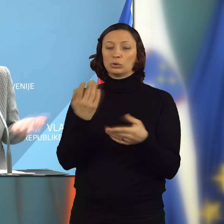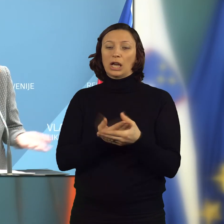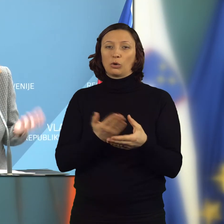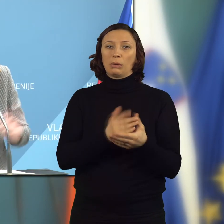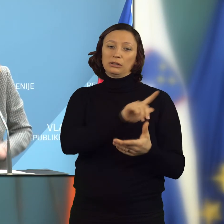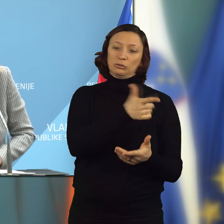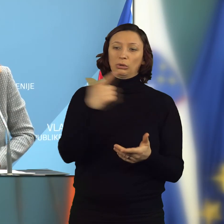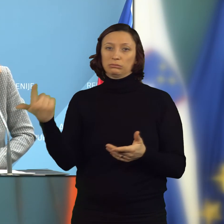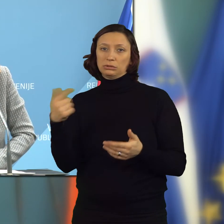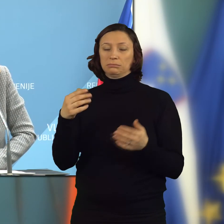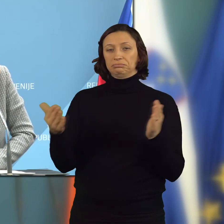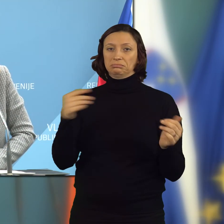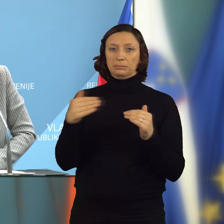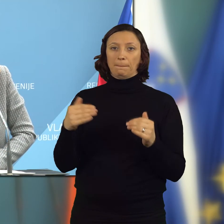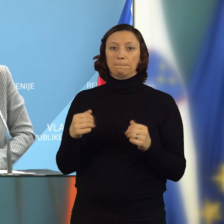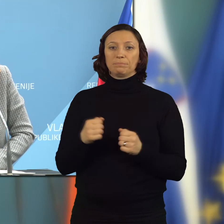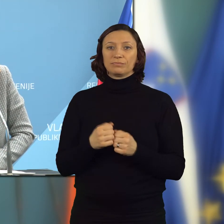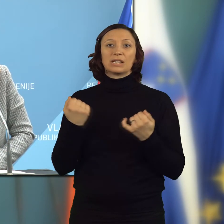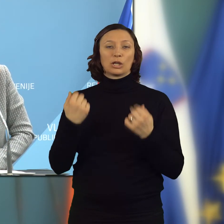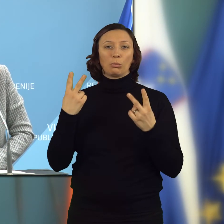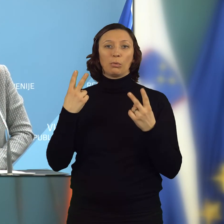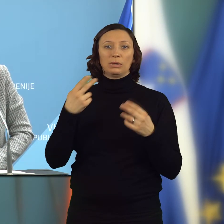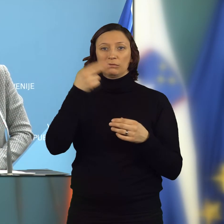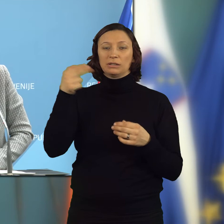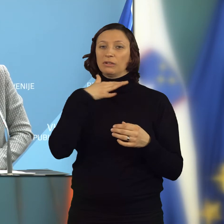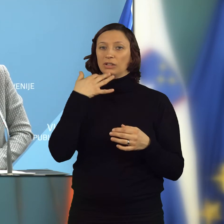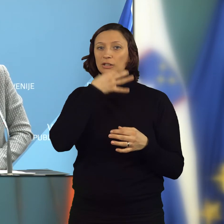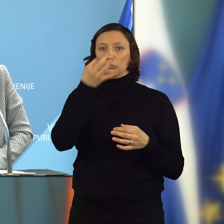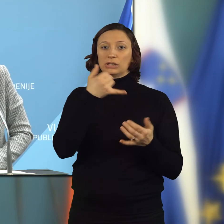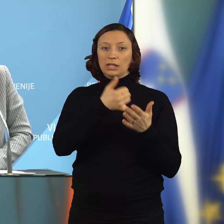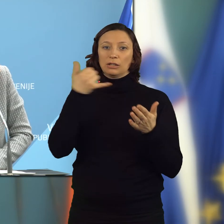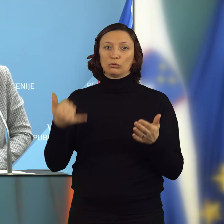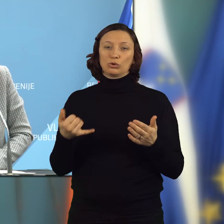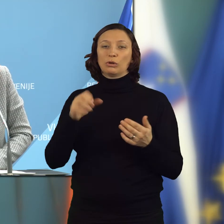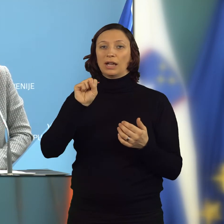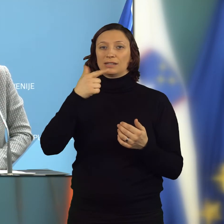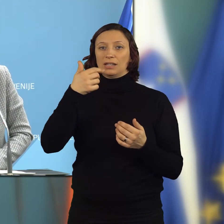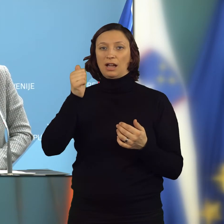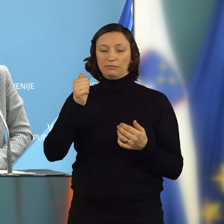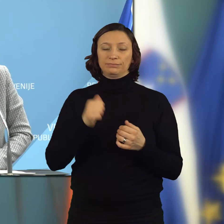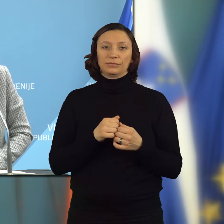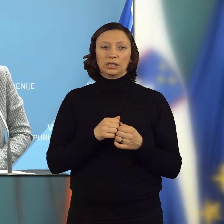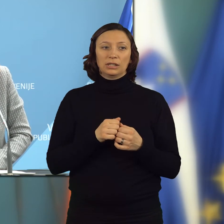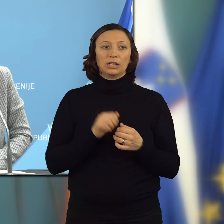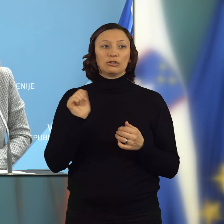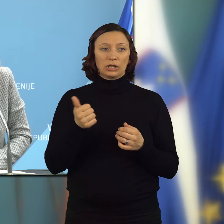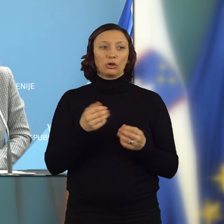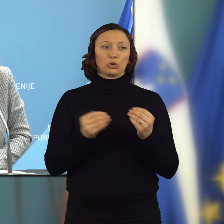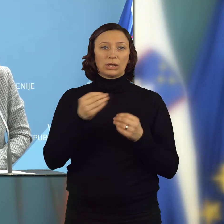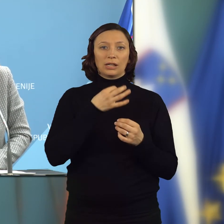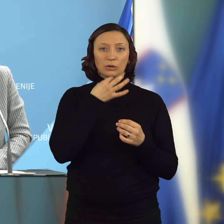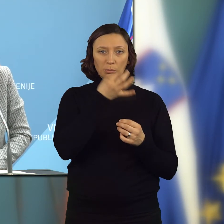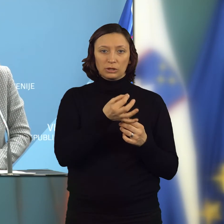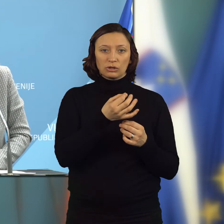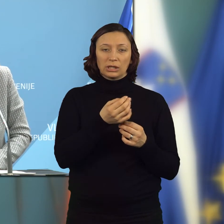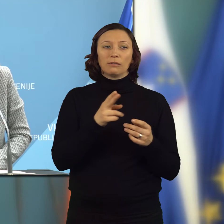in seveda tudi argumente ene in druge strani. Zelo pomembne teme, zato veliko vprašanj in končujemo z STA, izvolite. Ja, kolegi iz